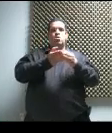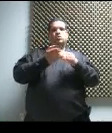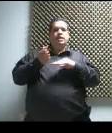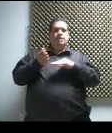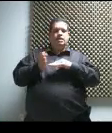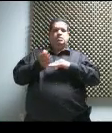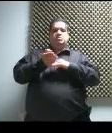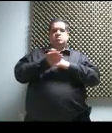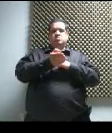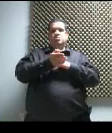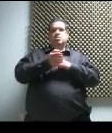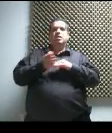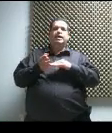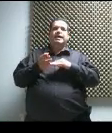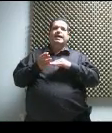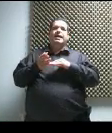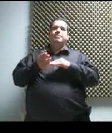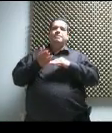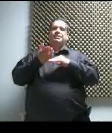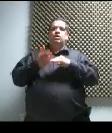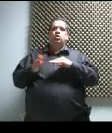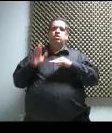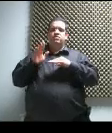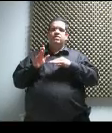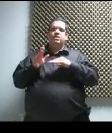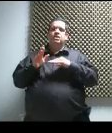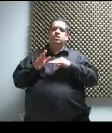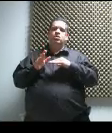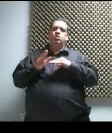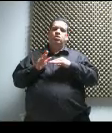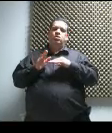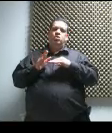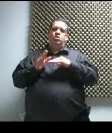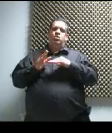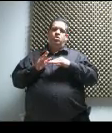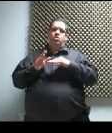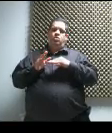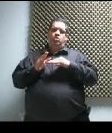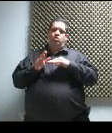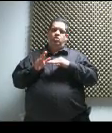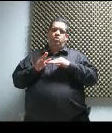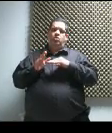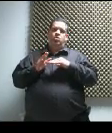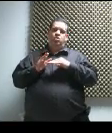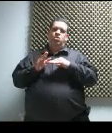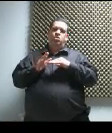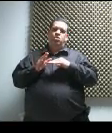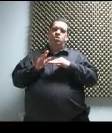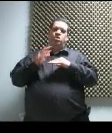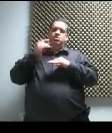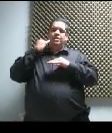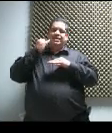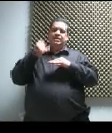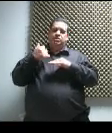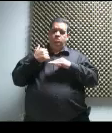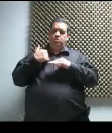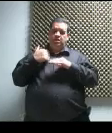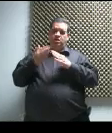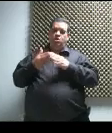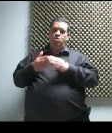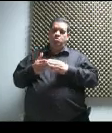dividido por una especie de pasarela, o como un muelle, pues imagínense que tú tienes pegados los botes